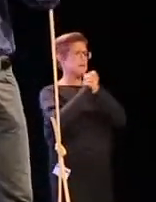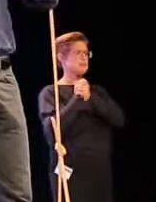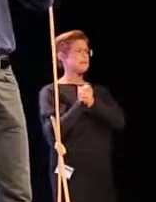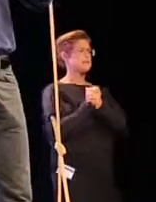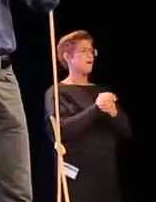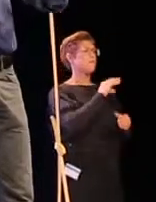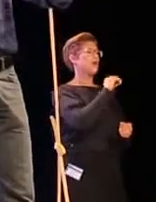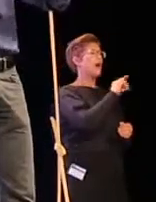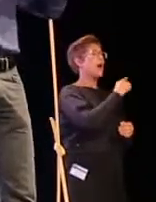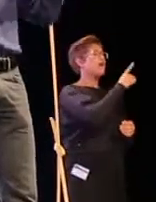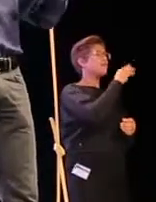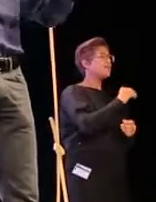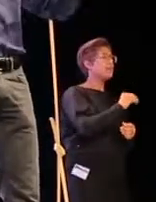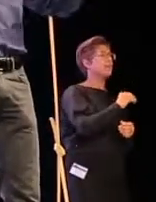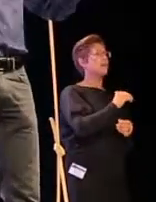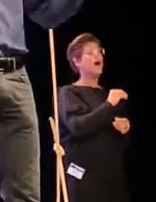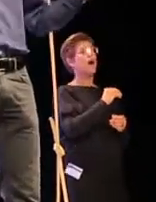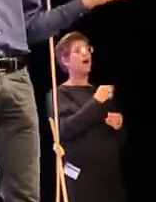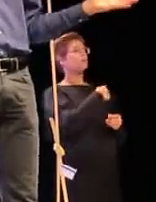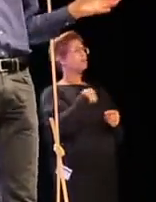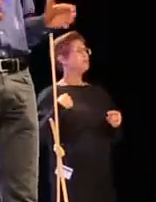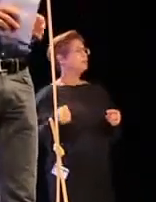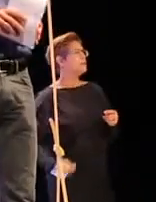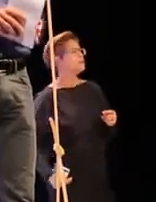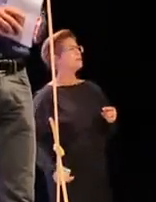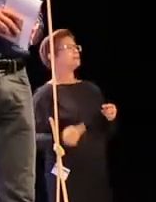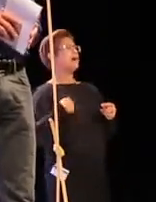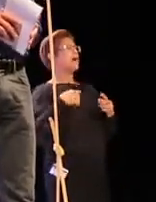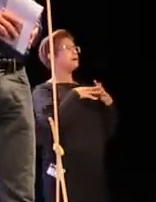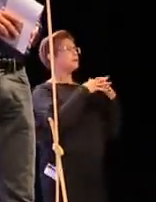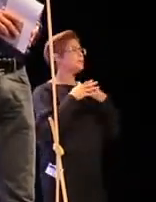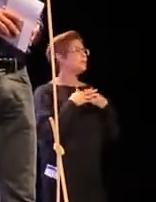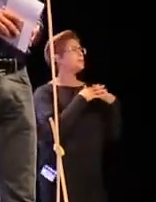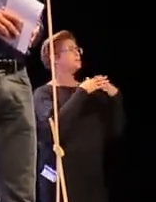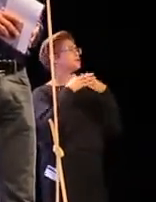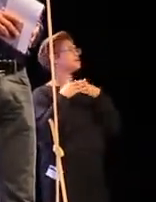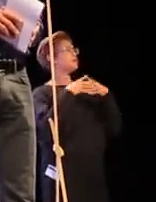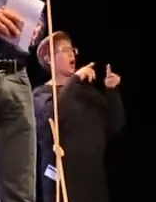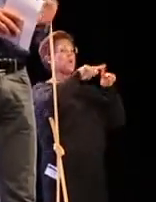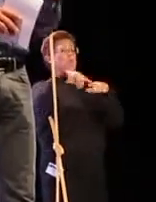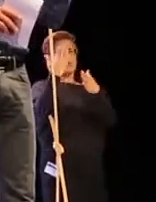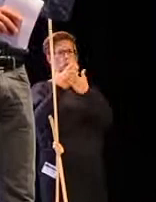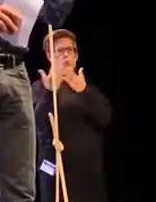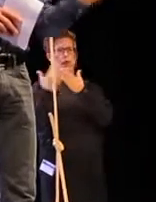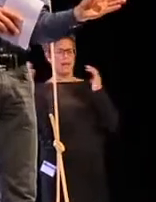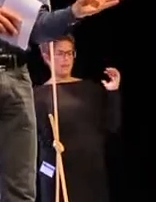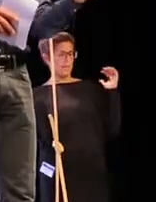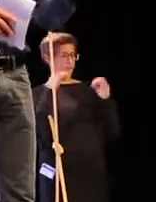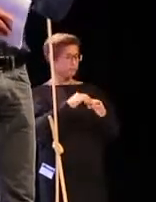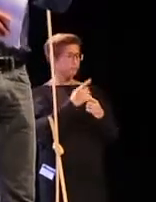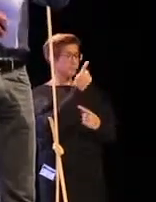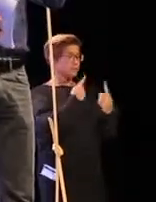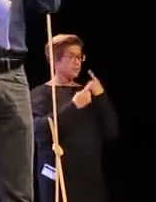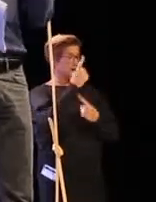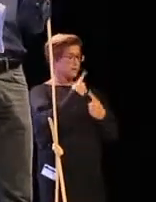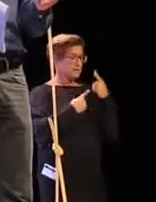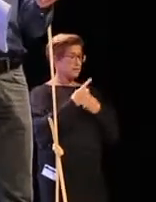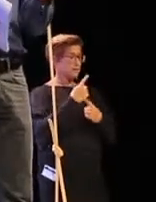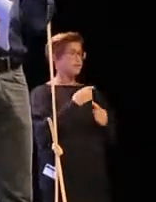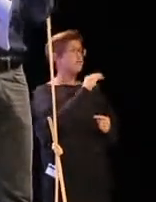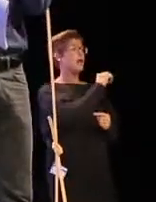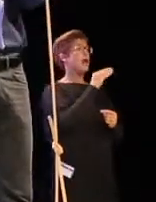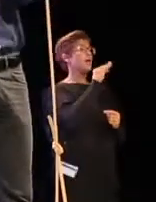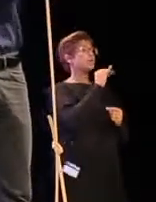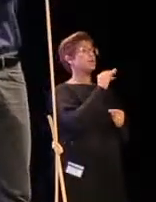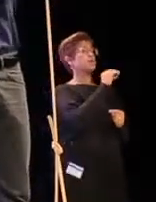Angela Merkel till Xi Jinping till Obama och Dilma Rousseff och så vidare. Först i Addis i juli, förra